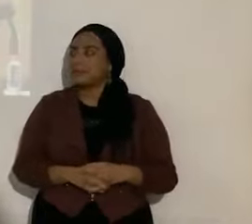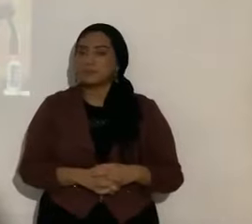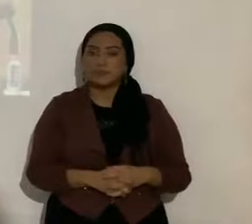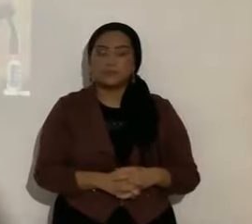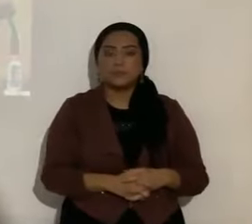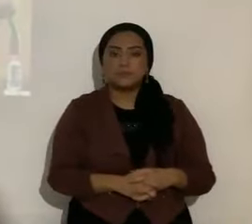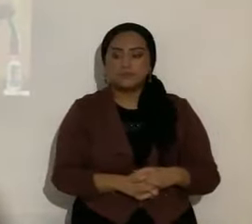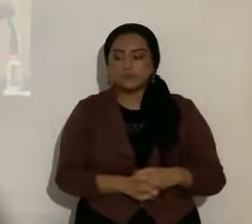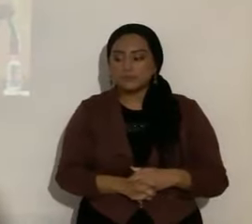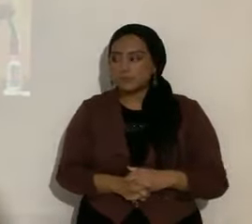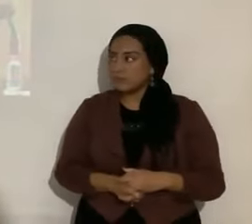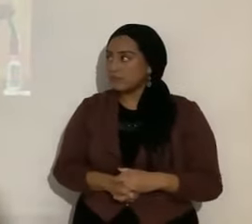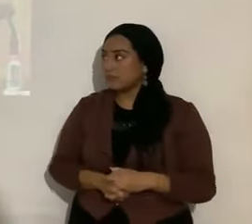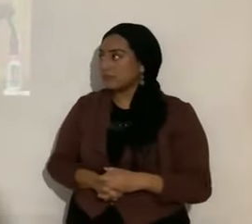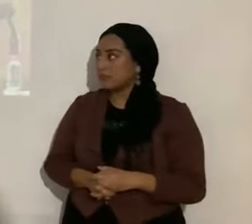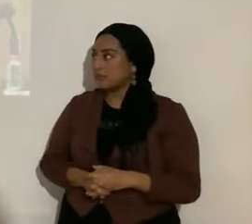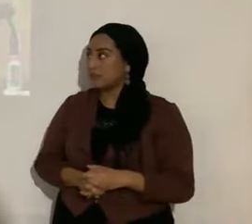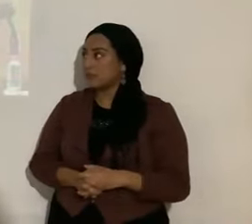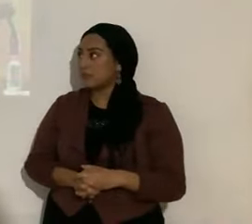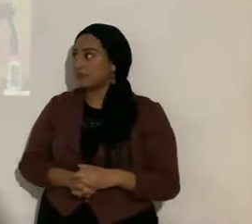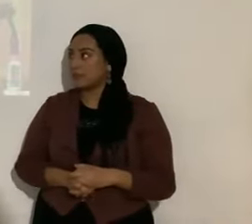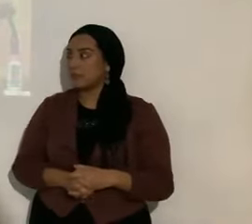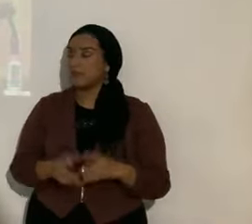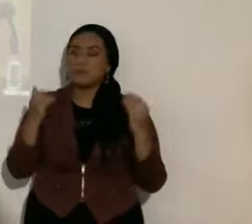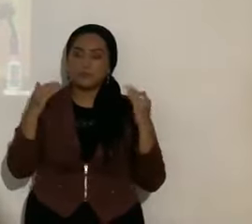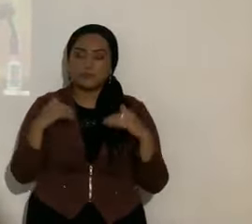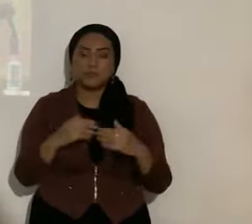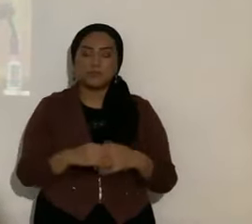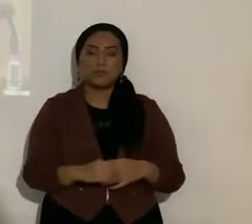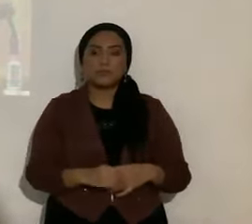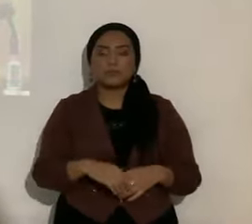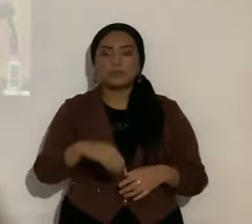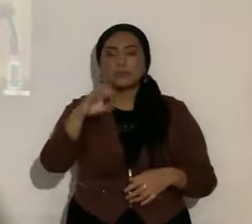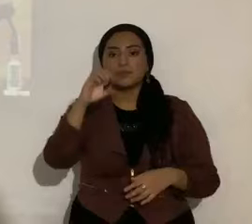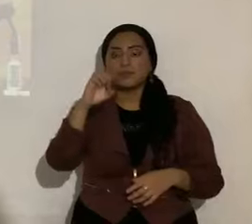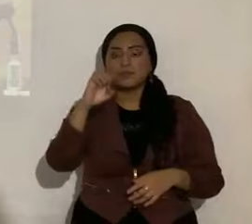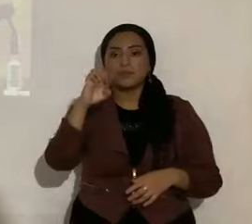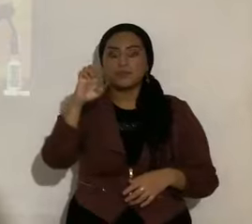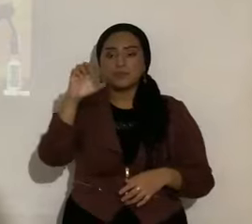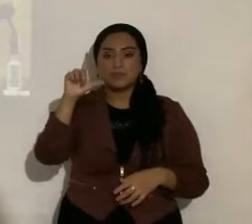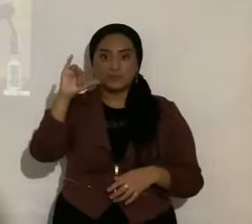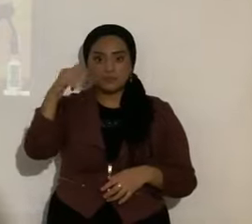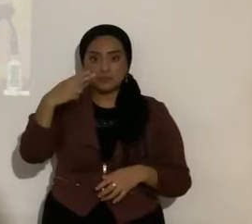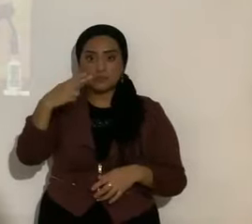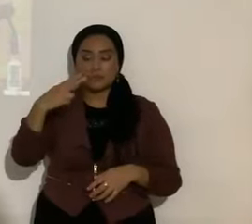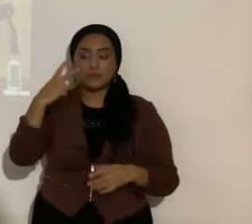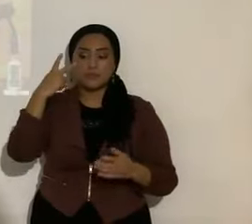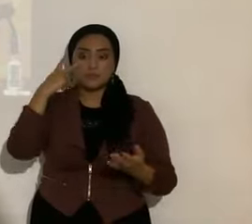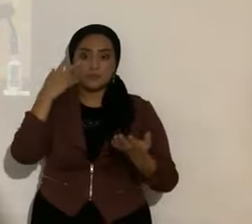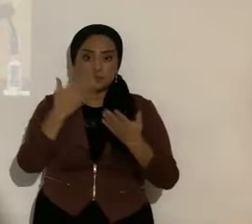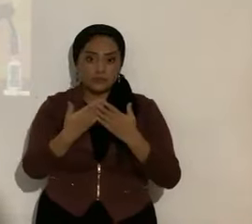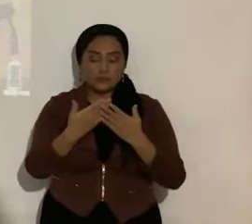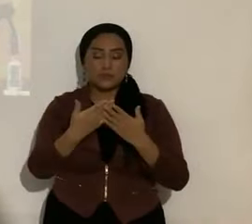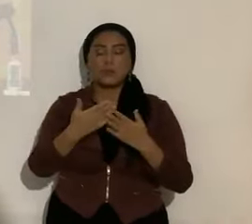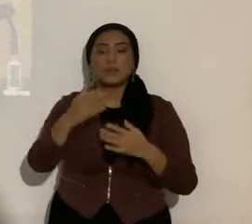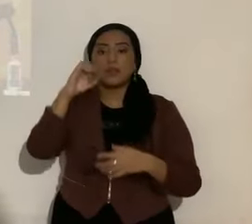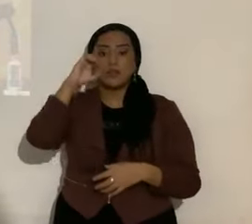ministrar de esa forma. Ahora, Elías prueba la lealtad de